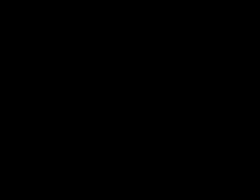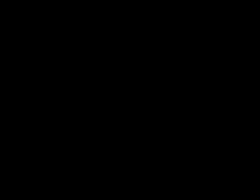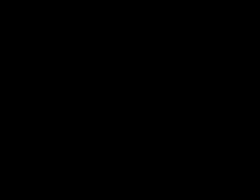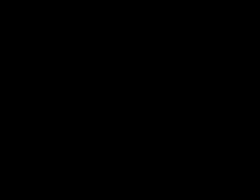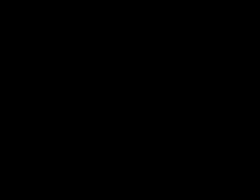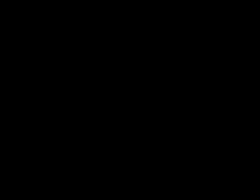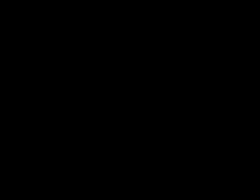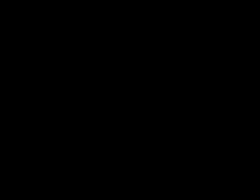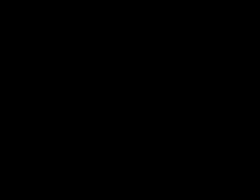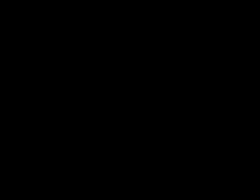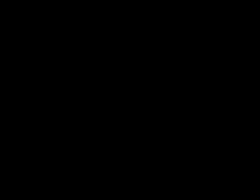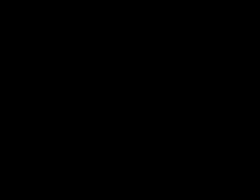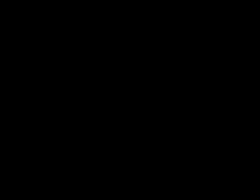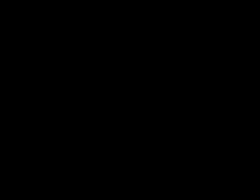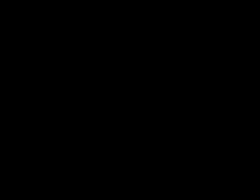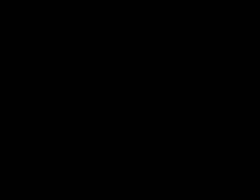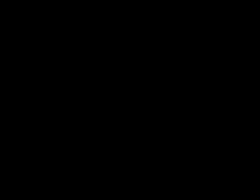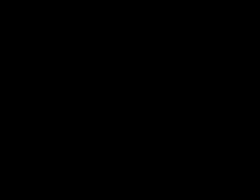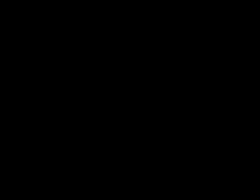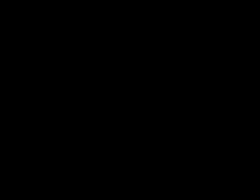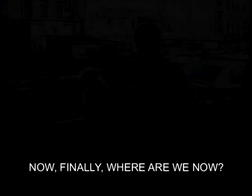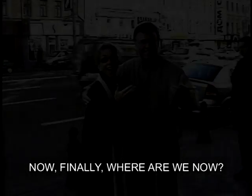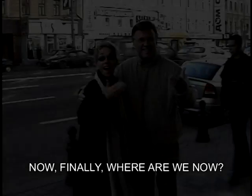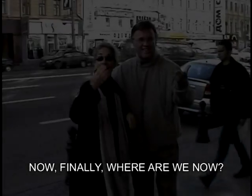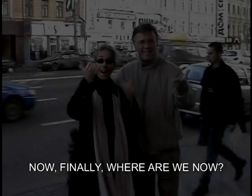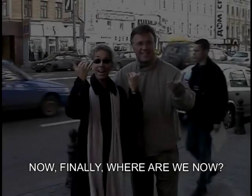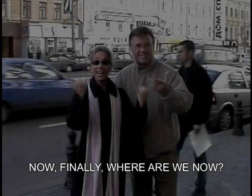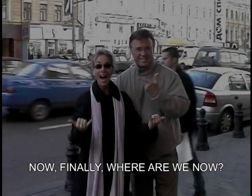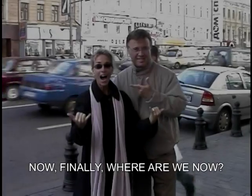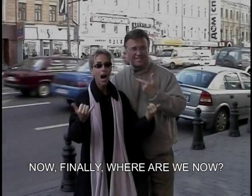Я душой распахнутой.